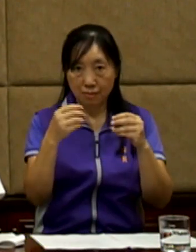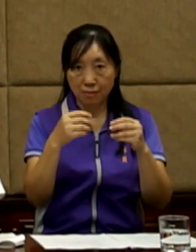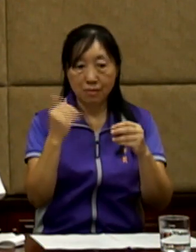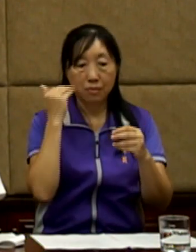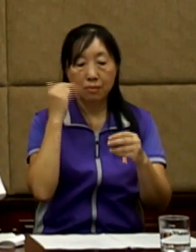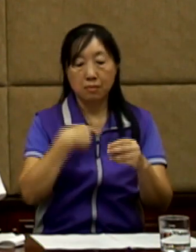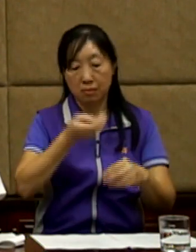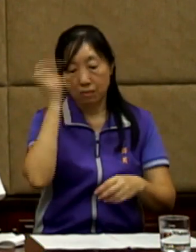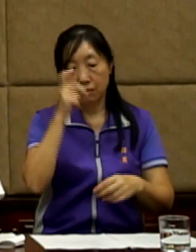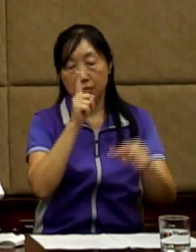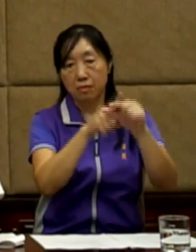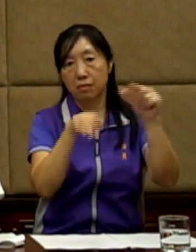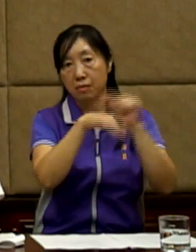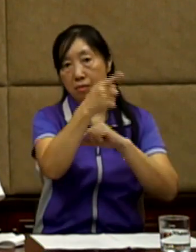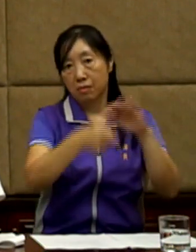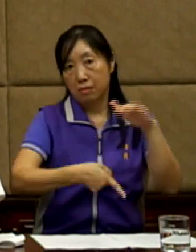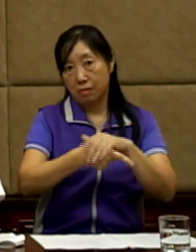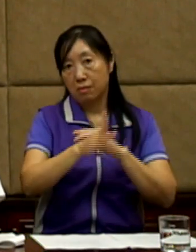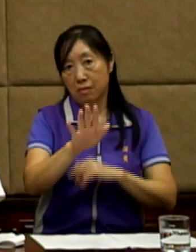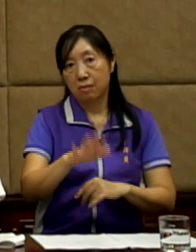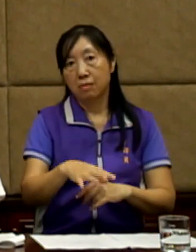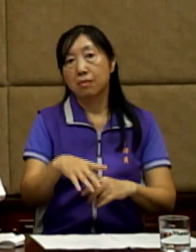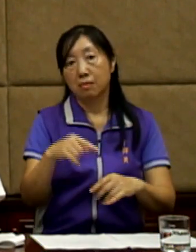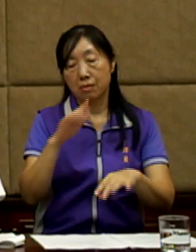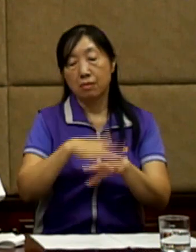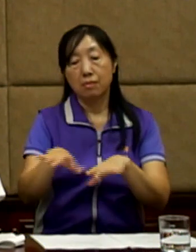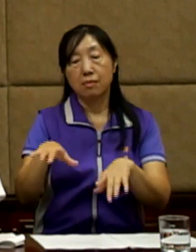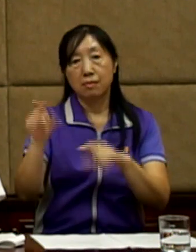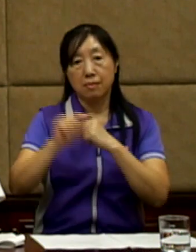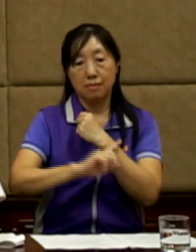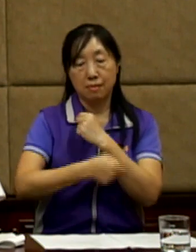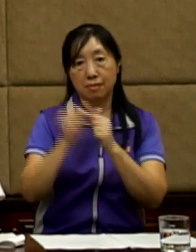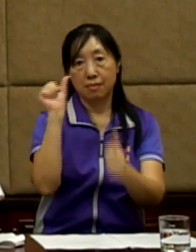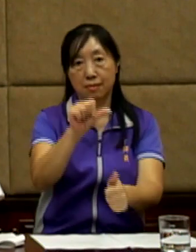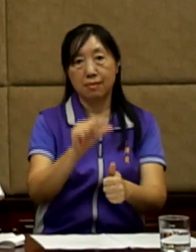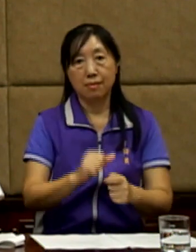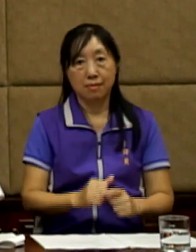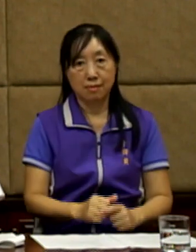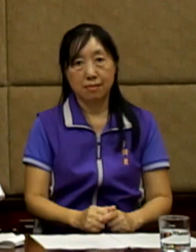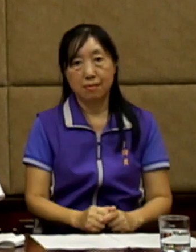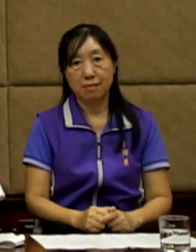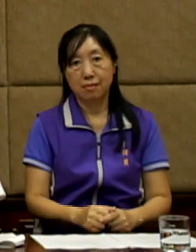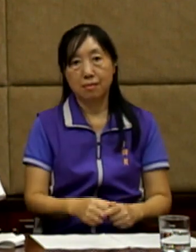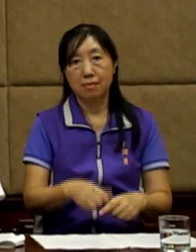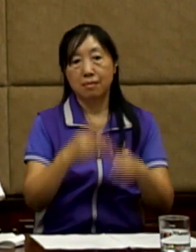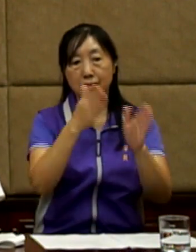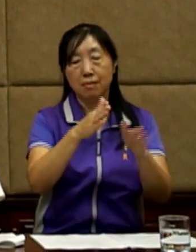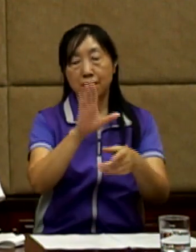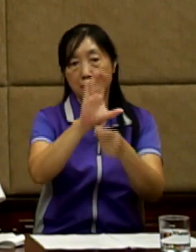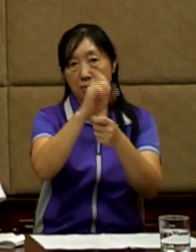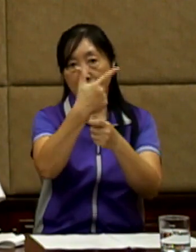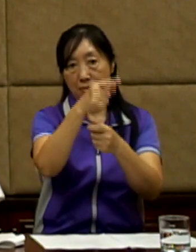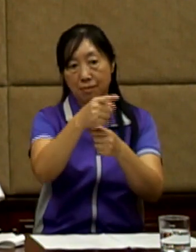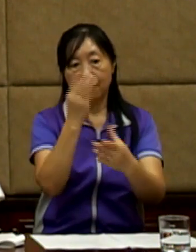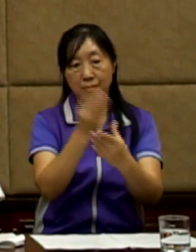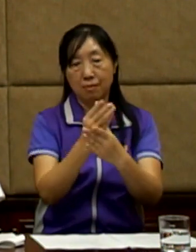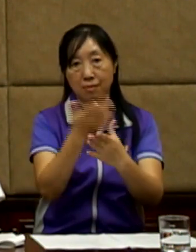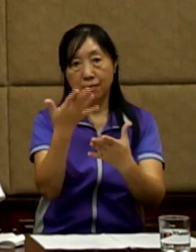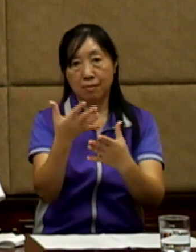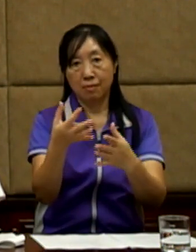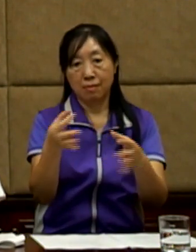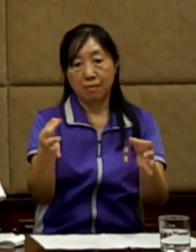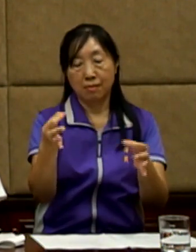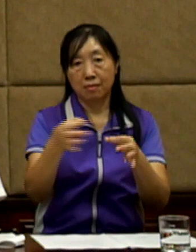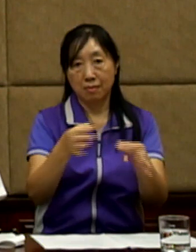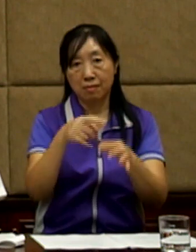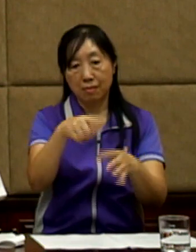广有违反党政军条款的规定，我们就会依法来处理。那不排除对96年的这个股权交易案，那